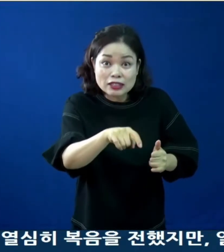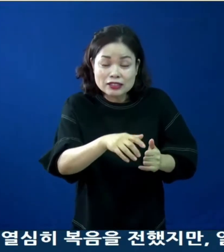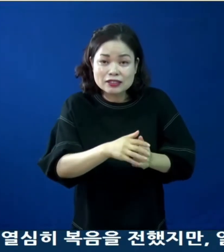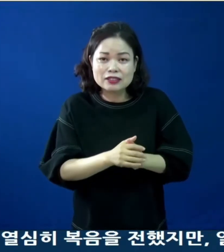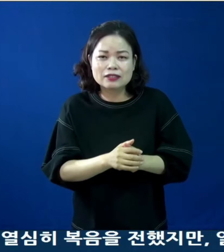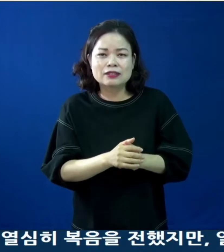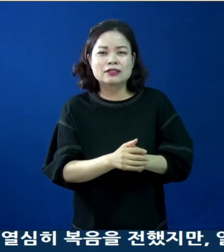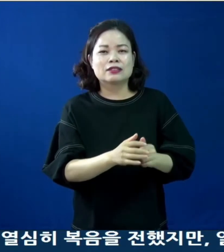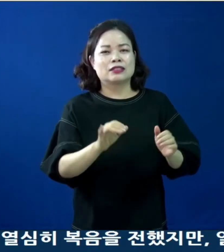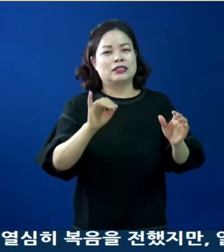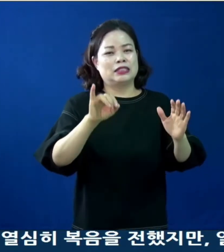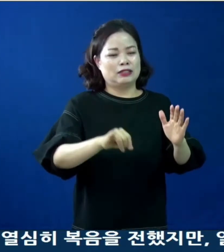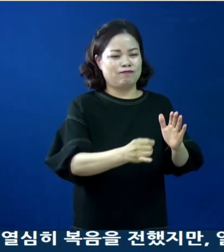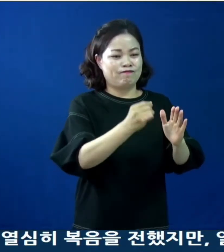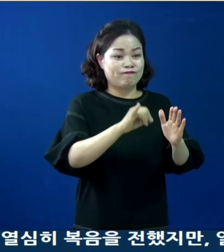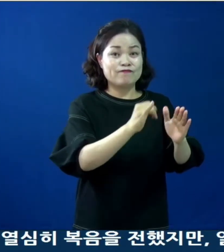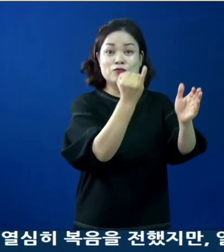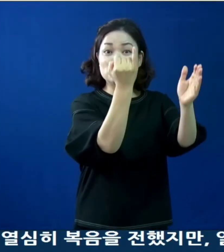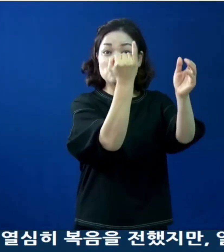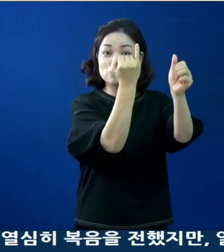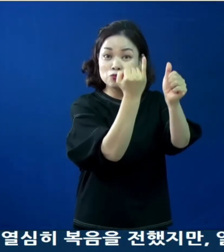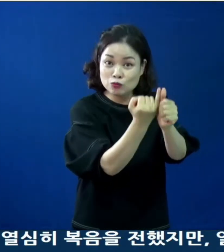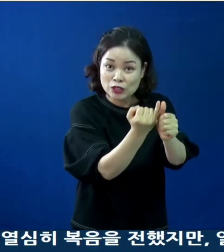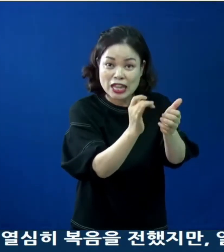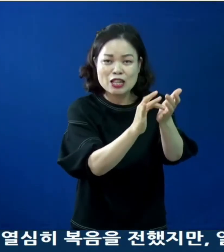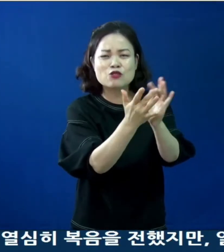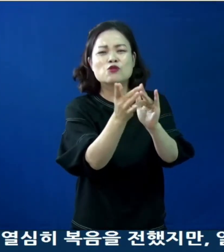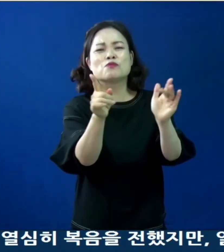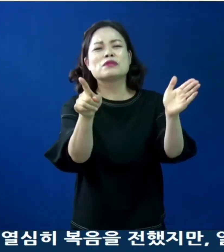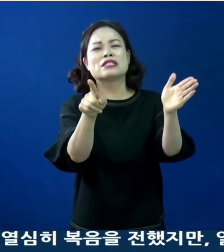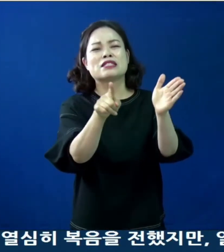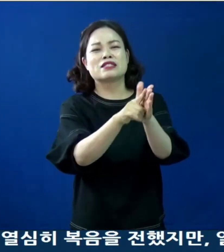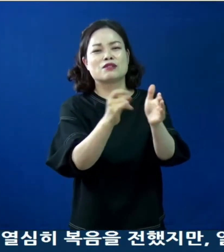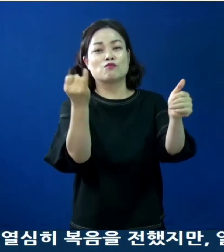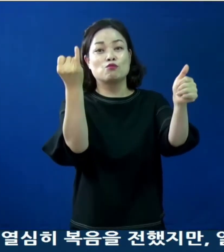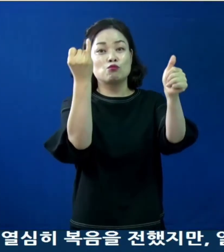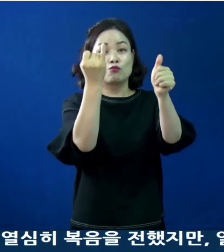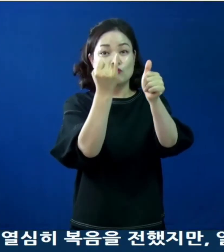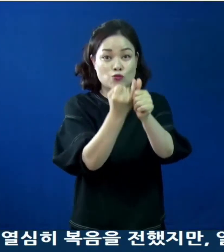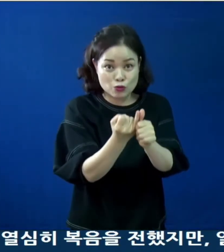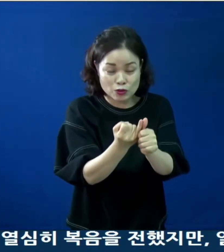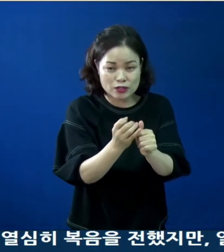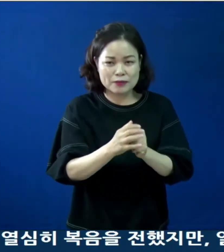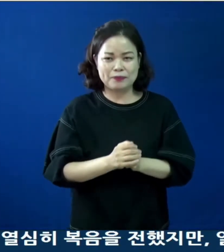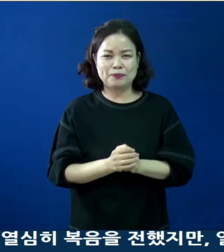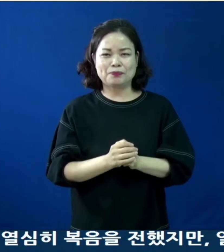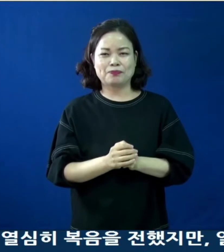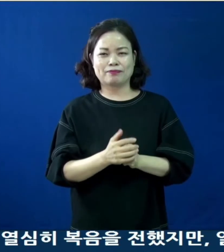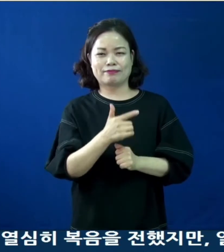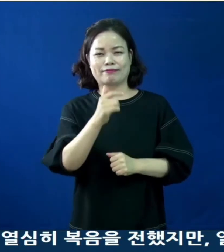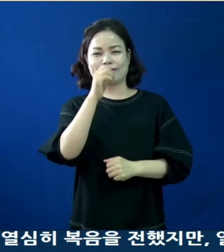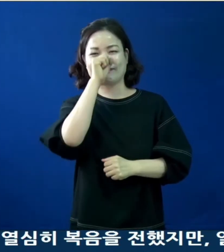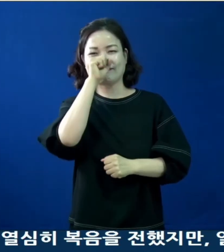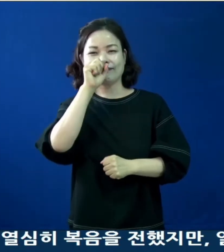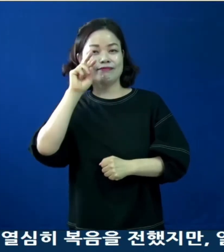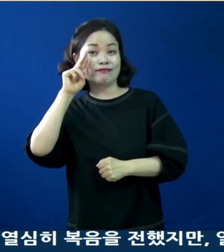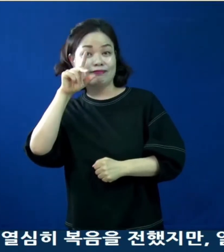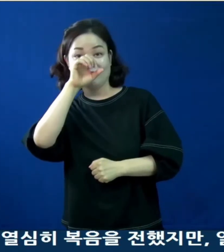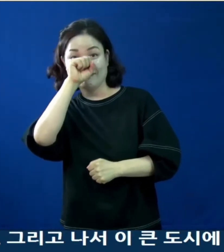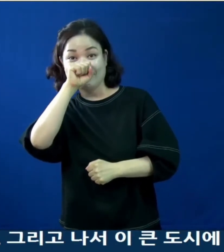이 부부를 만나는 거예요. 예수 믿는 부부를 만나는 겁니다. 이 바울에게 있어서는 정말 좋았죠.